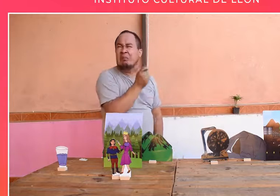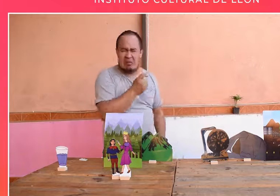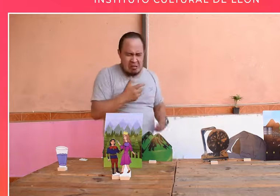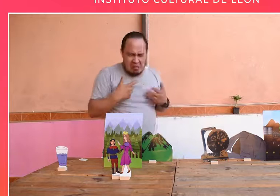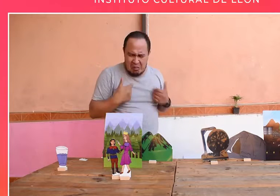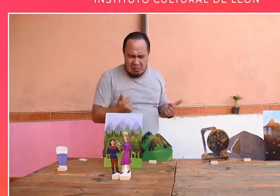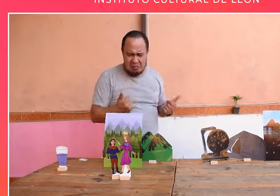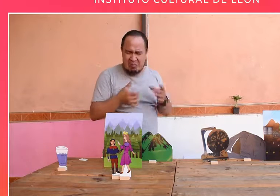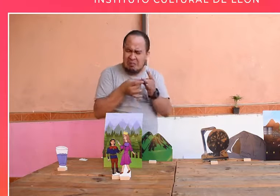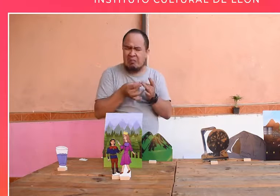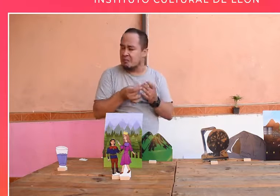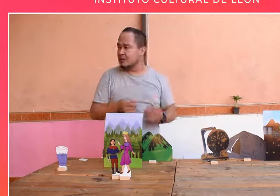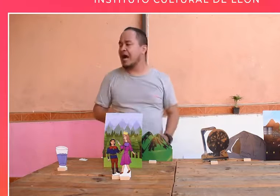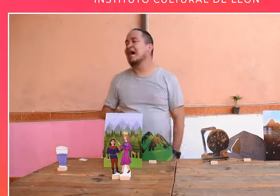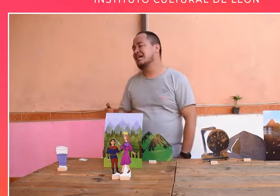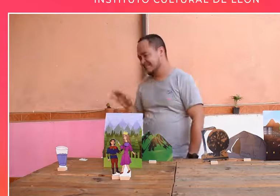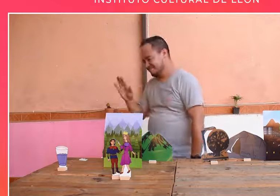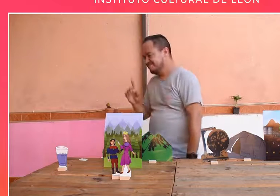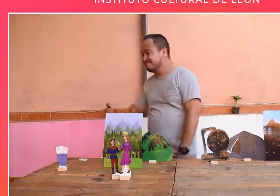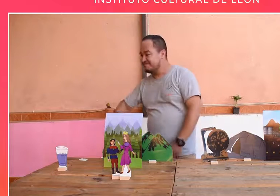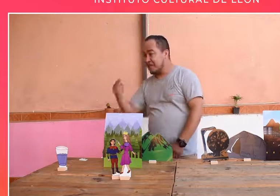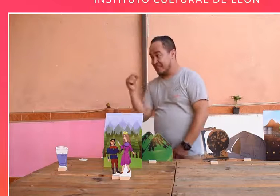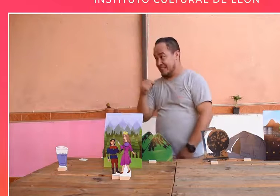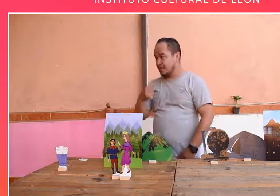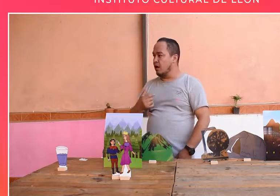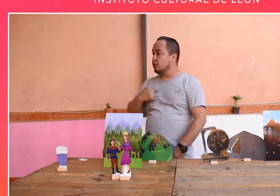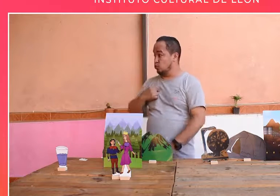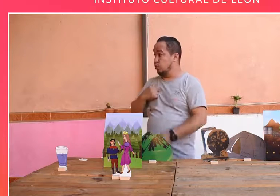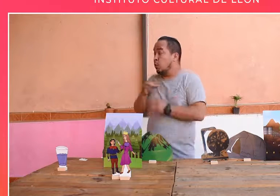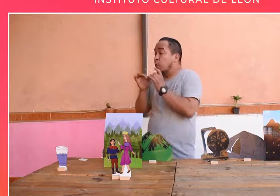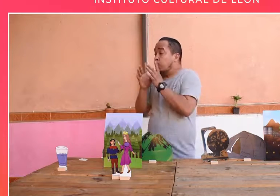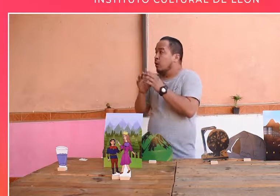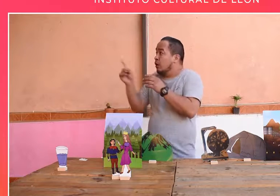con unos gnomos, y ellos la habían transformado.